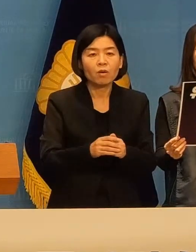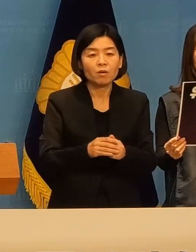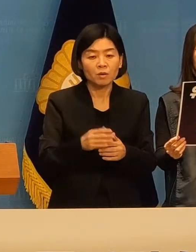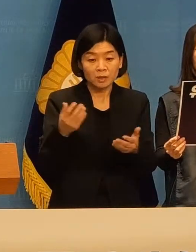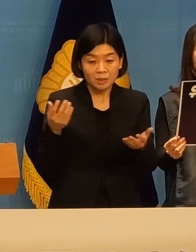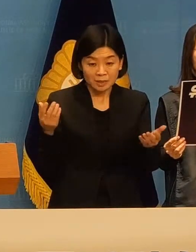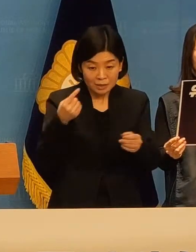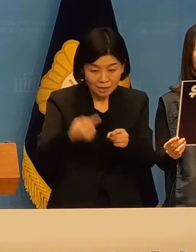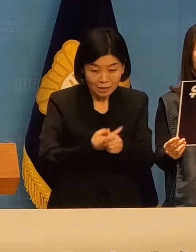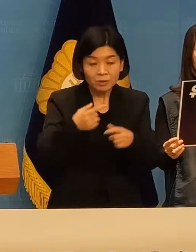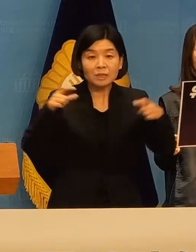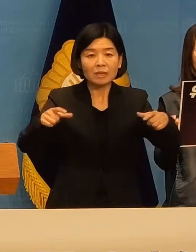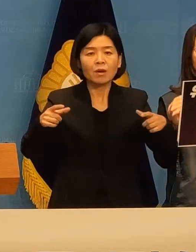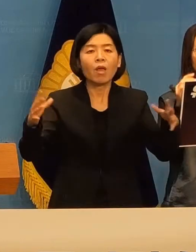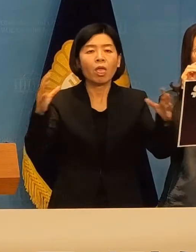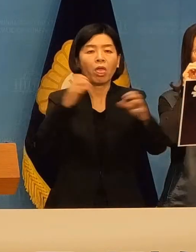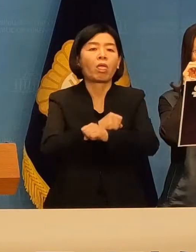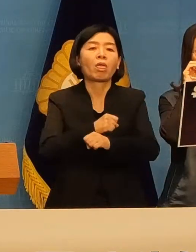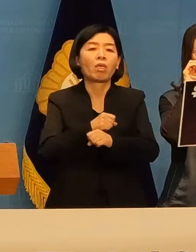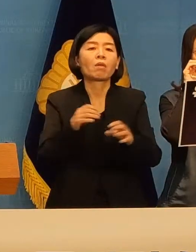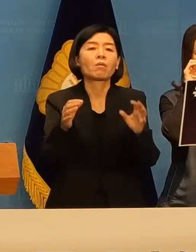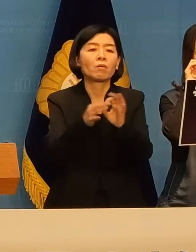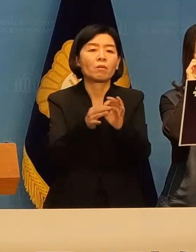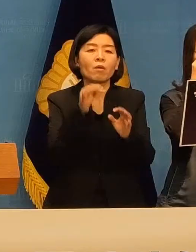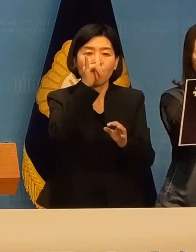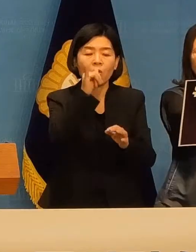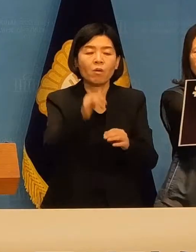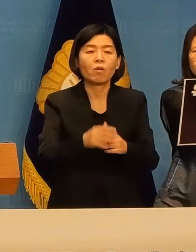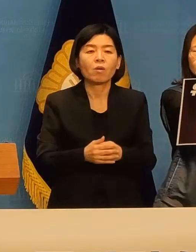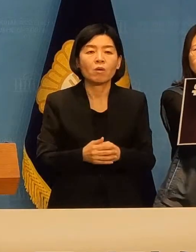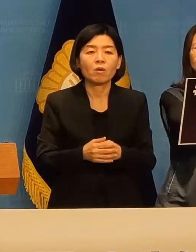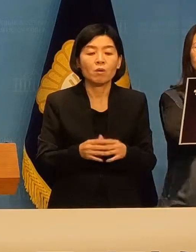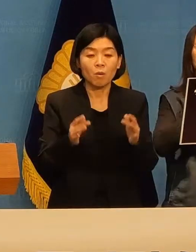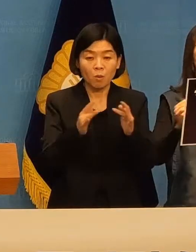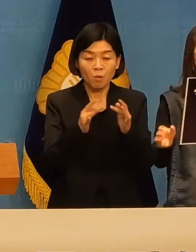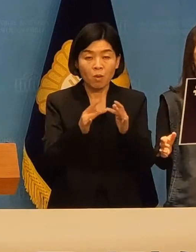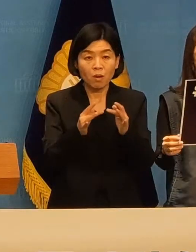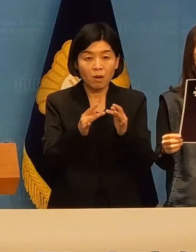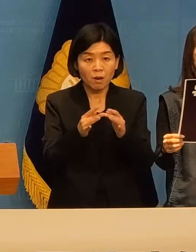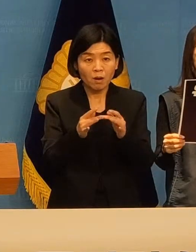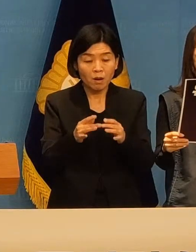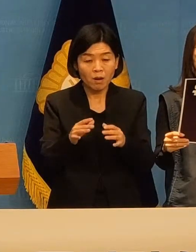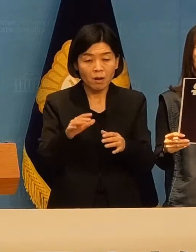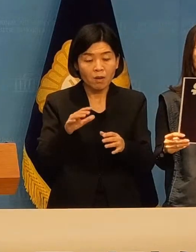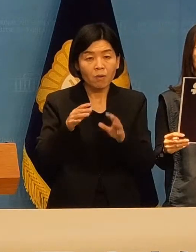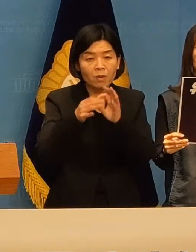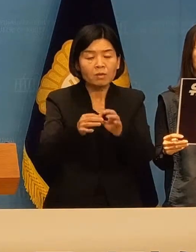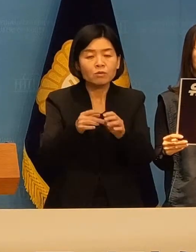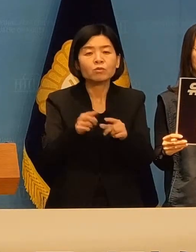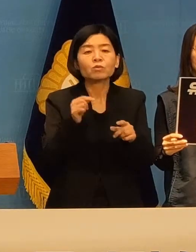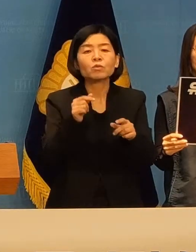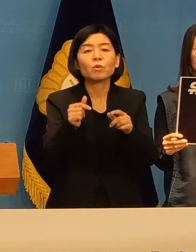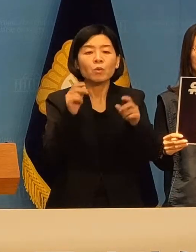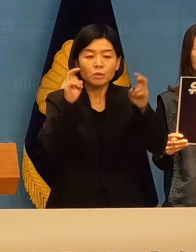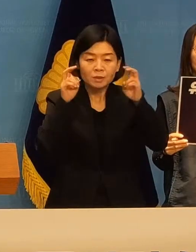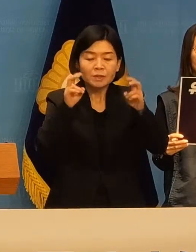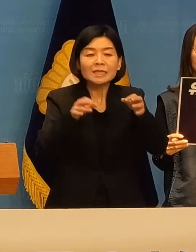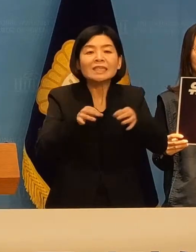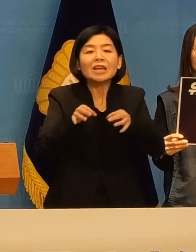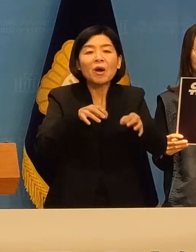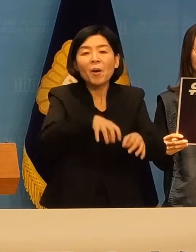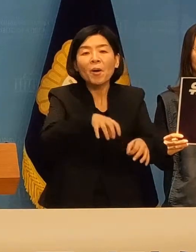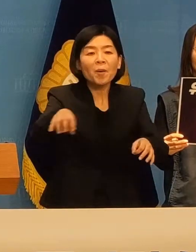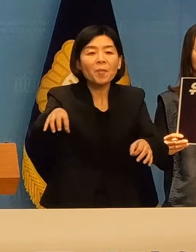소멸과도 연결된다. 온라인 유통업이 잡아먹고 있는 중소상인, 자영업자의 규모와 피해치가